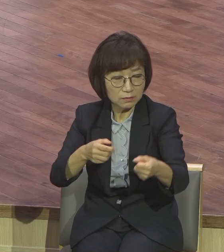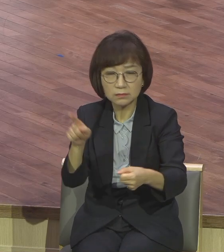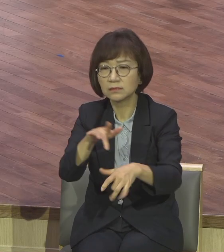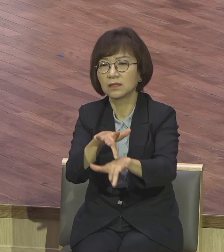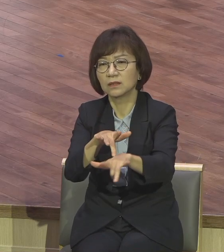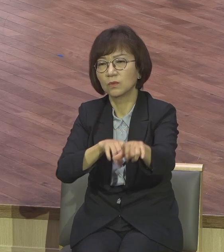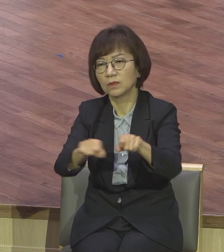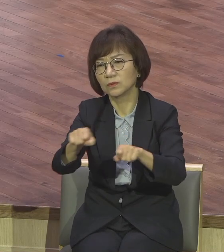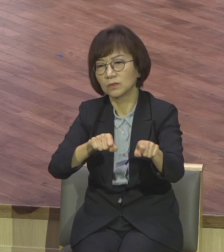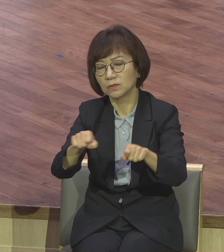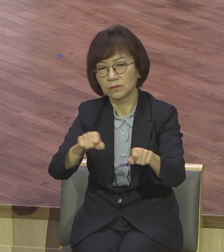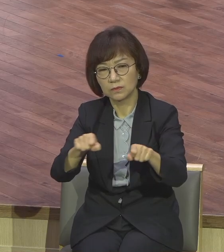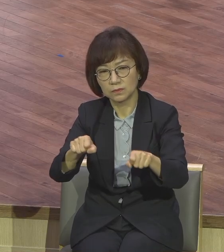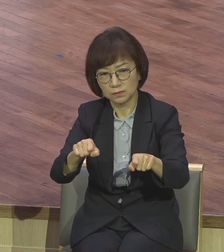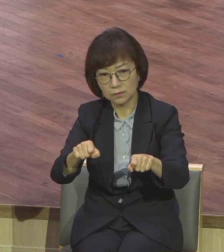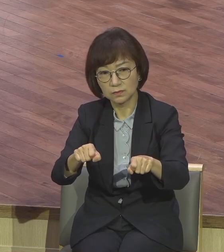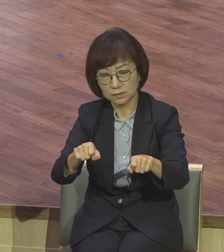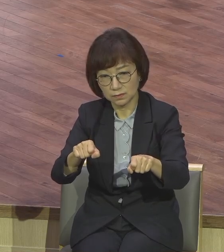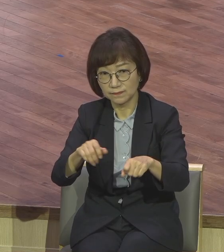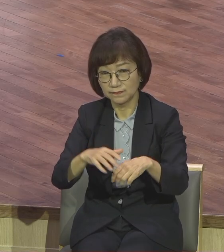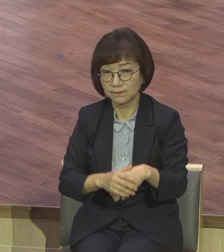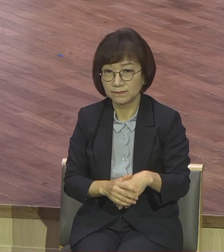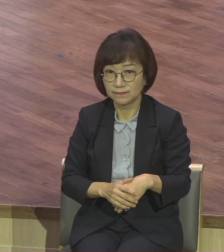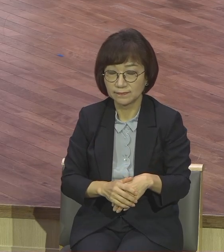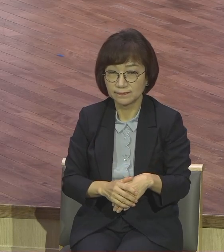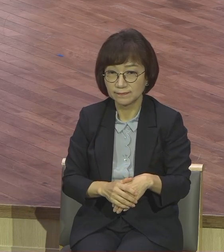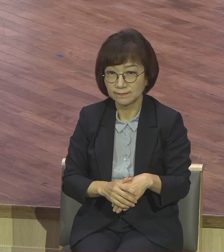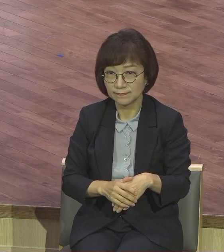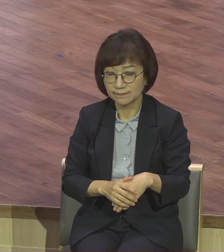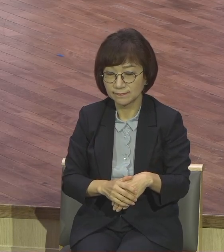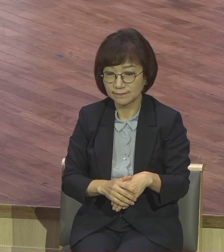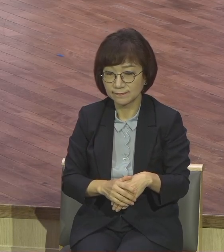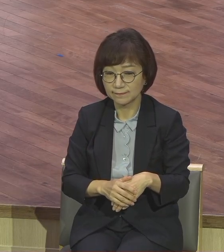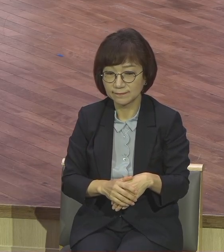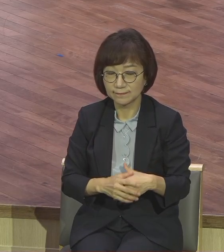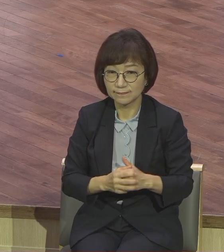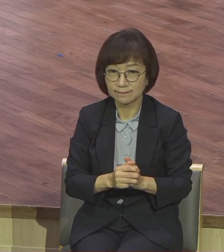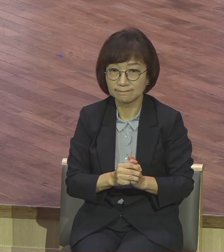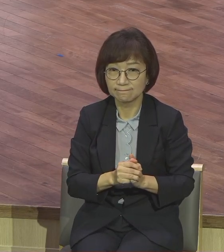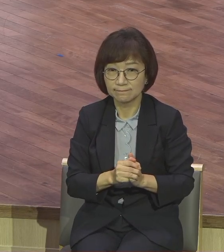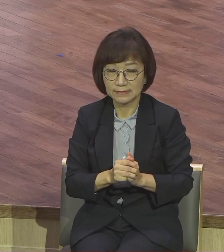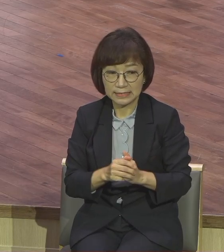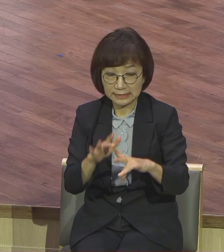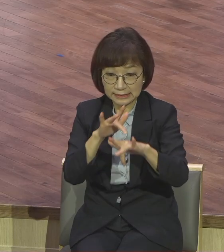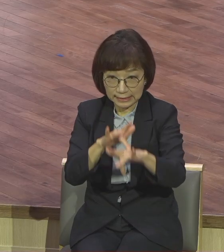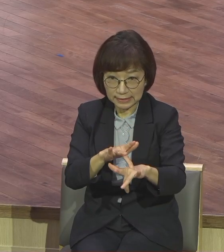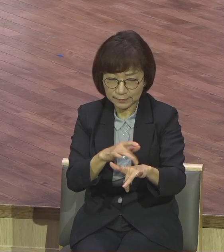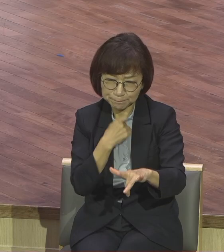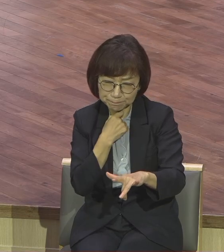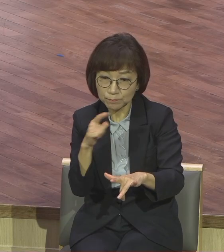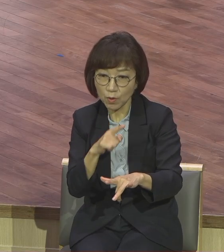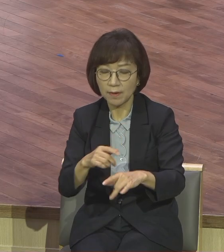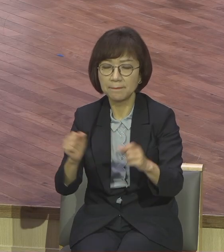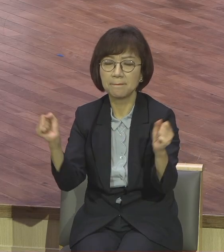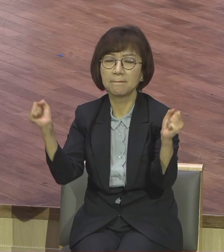집중합니다. 사단이 하는 거예요. 다시 말하면 멸망시킵니다. 멸망.